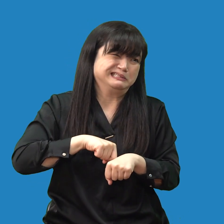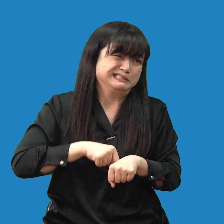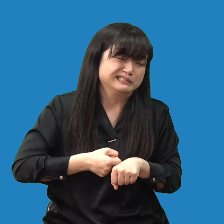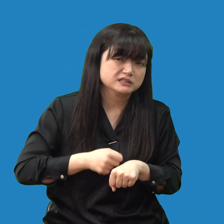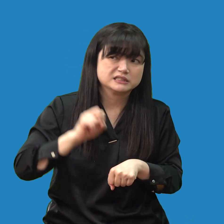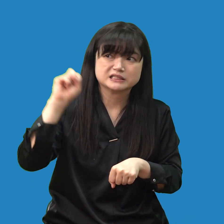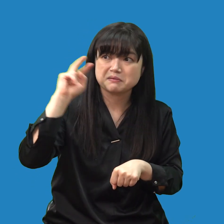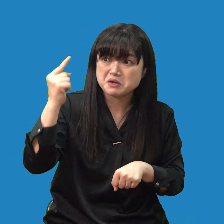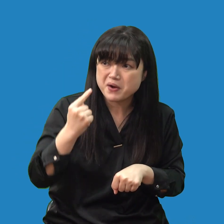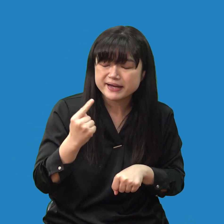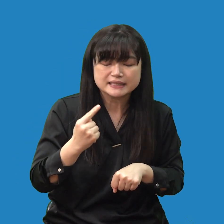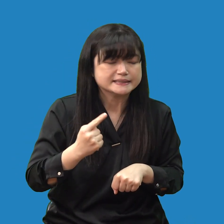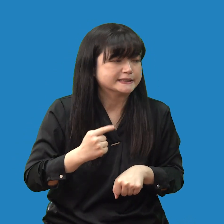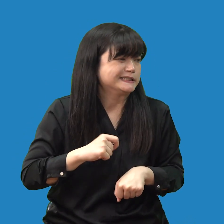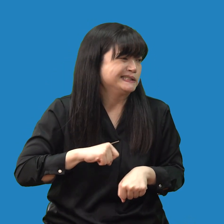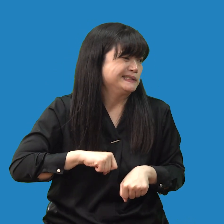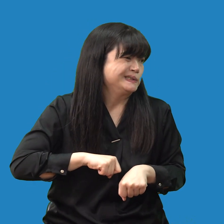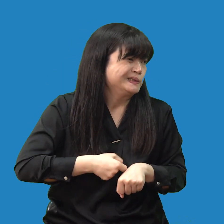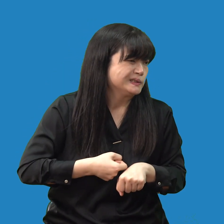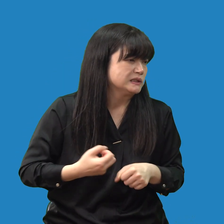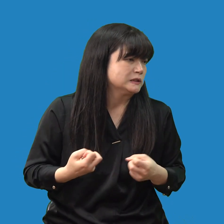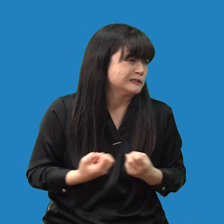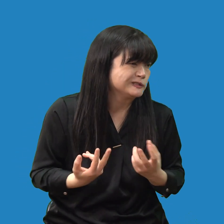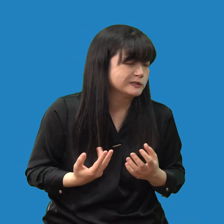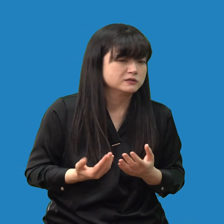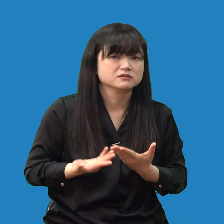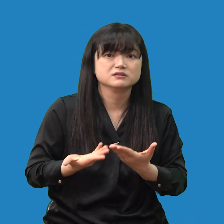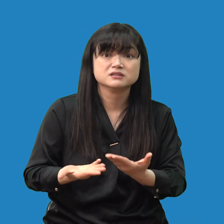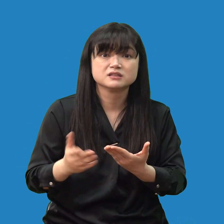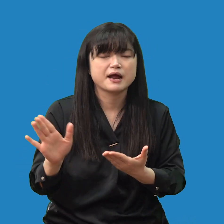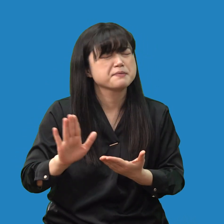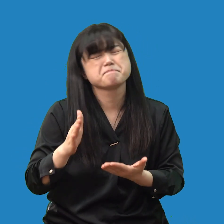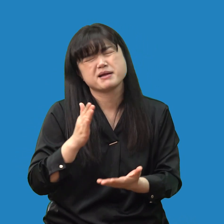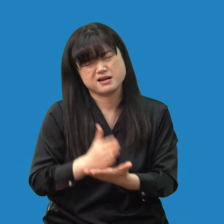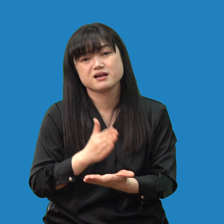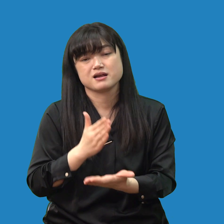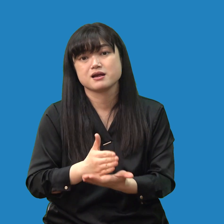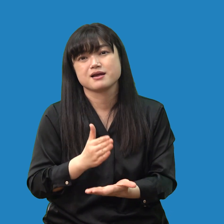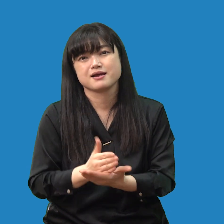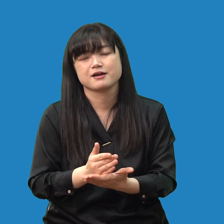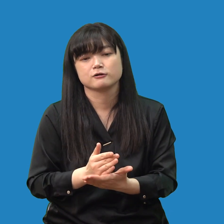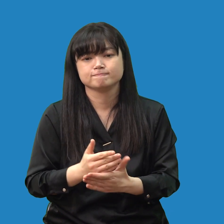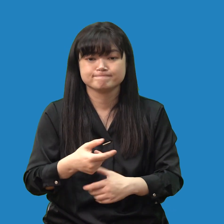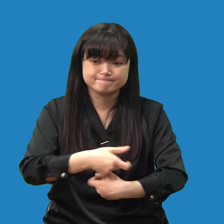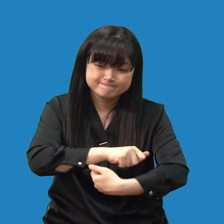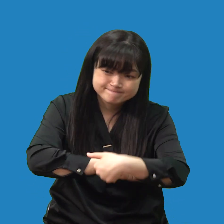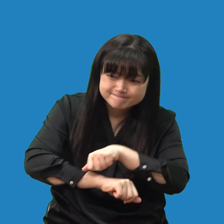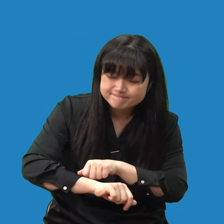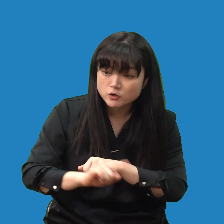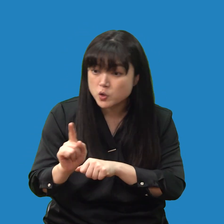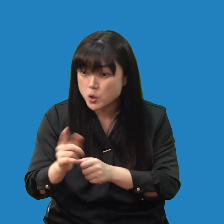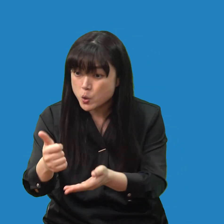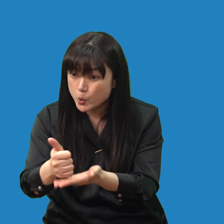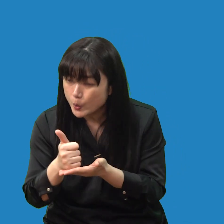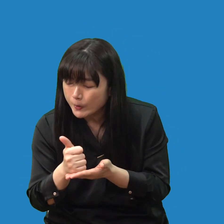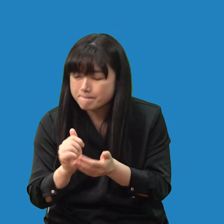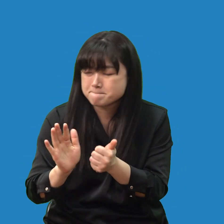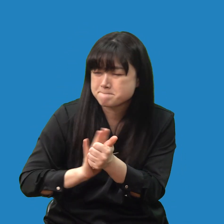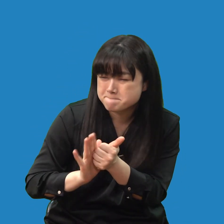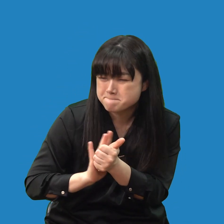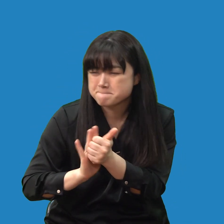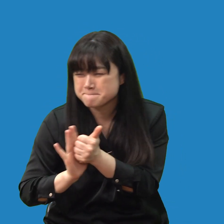마지못해서 갑자기 불청객이 들이닥쳐서 어쩔 수 없이 하는 그 억지 말고 적극적으로 오히려